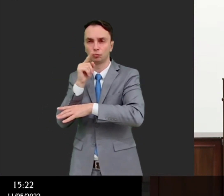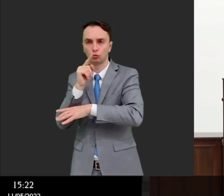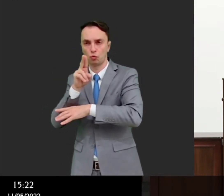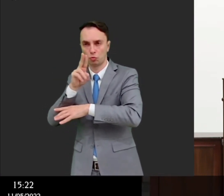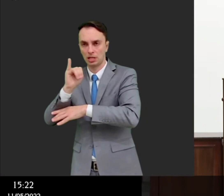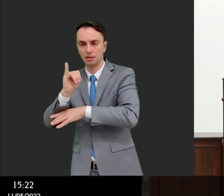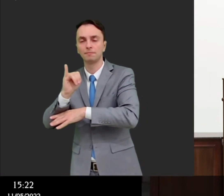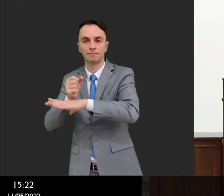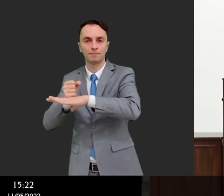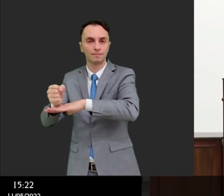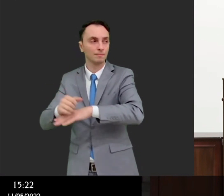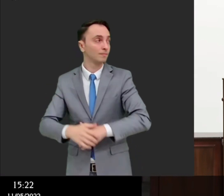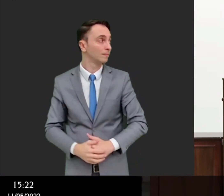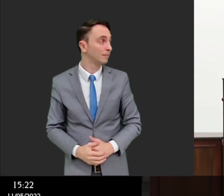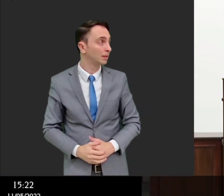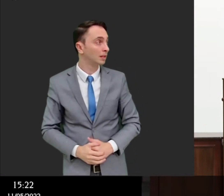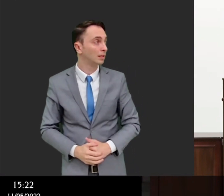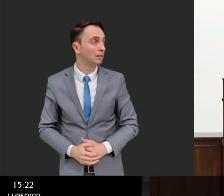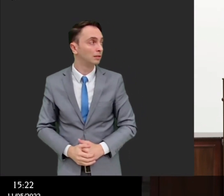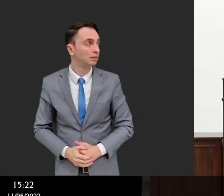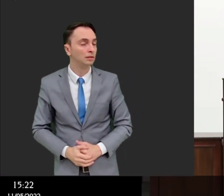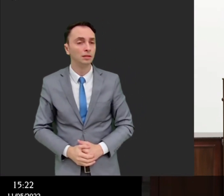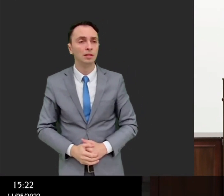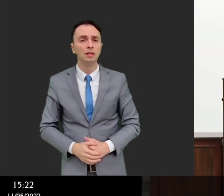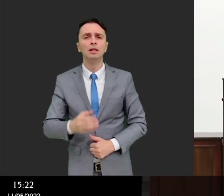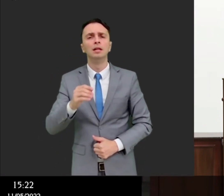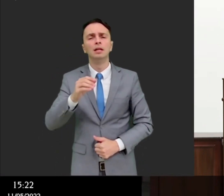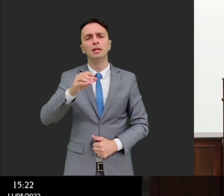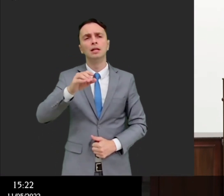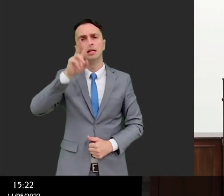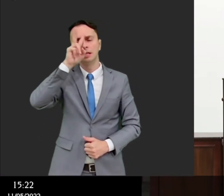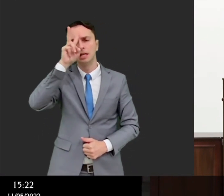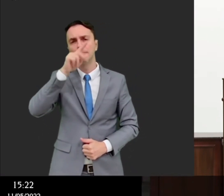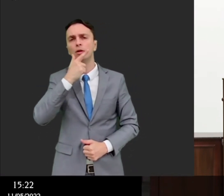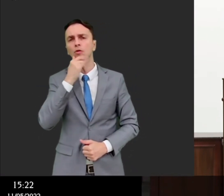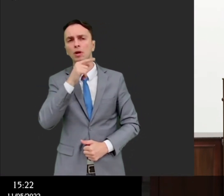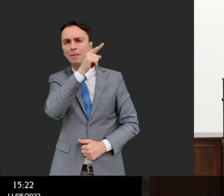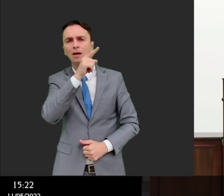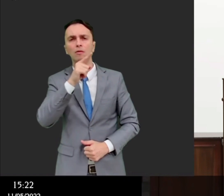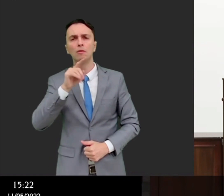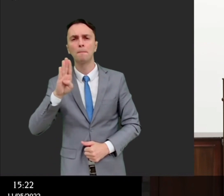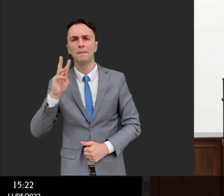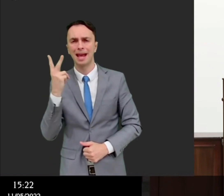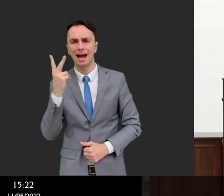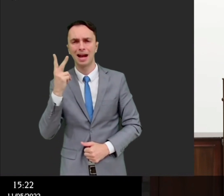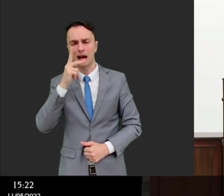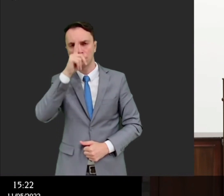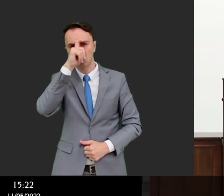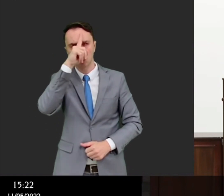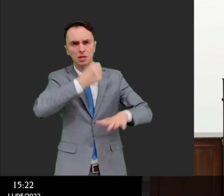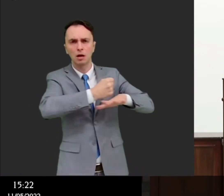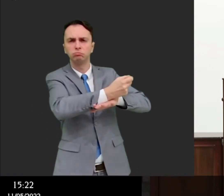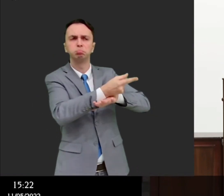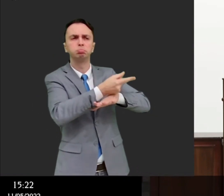Luiz, aquele caso que tomamos conhecimento em Belo Horizonte, aquele irmão ficou quanto tempo